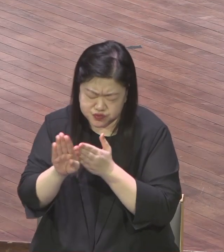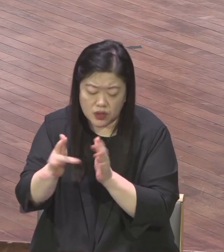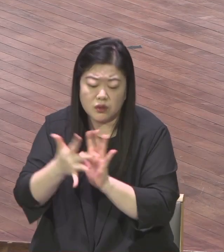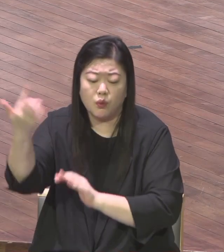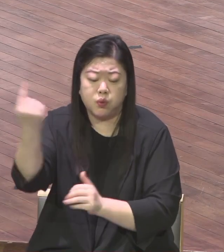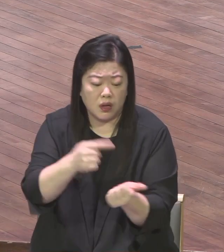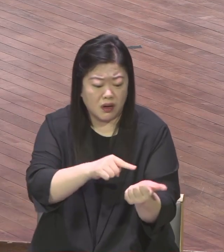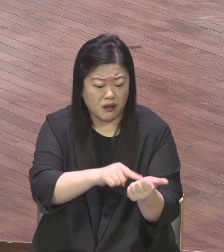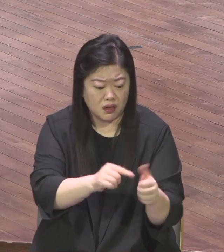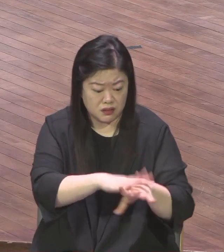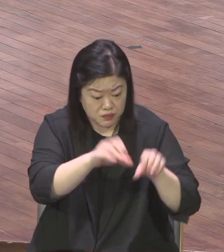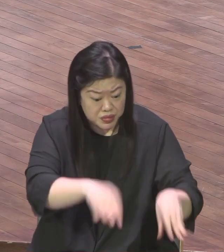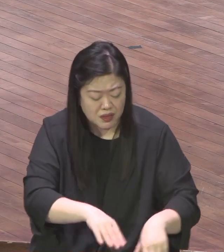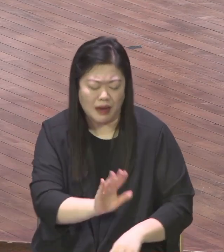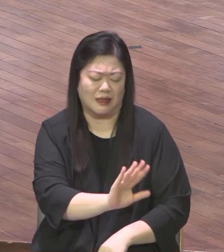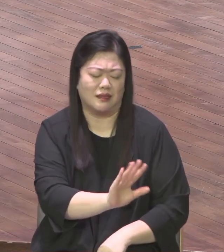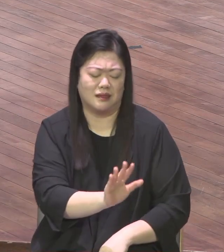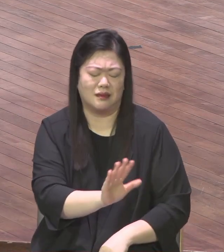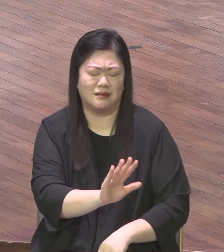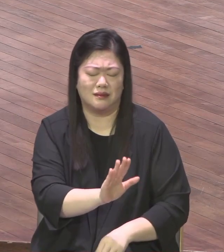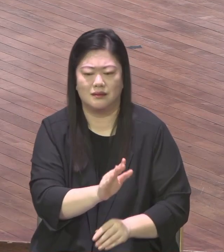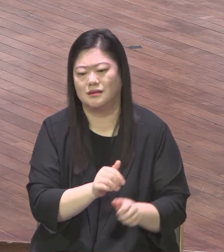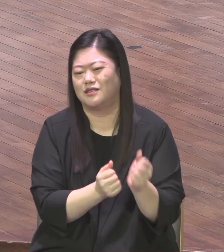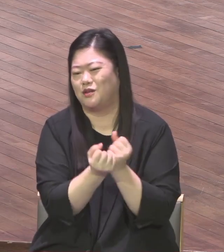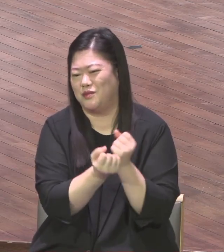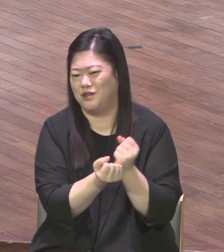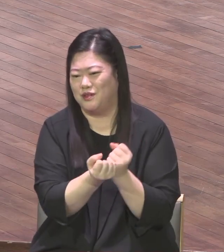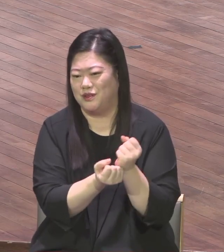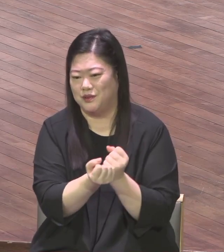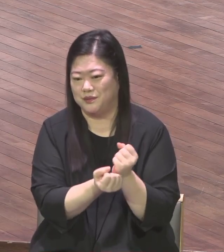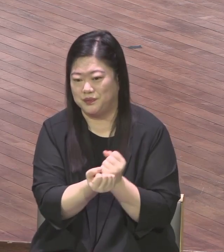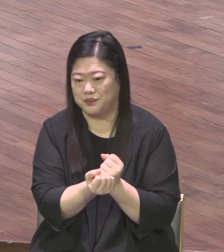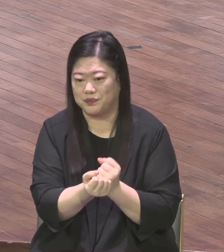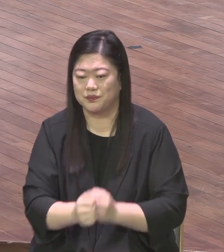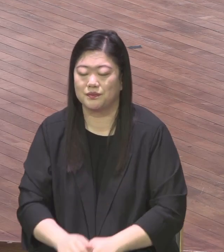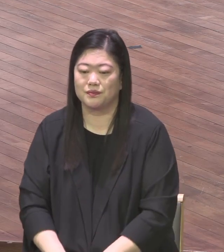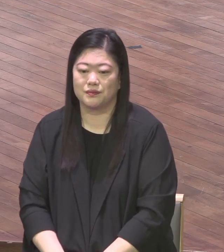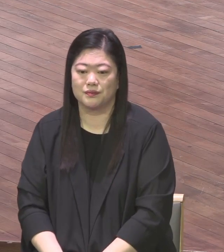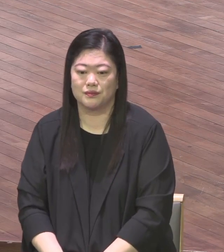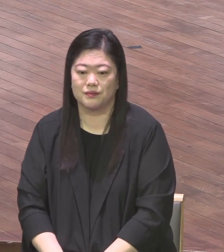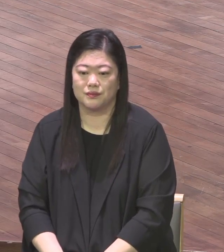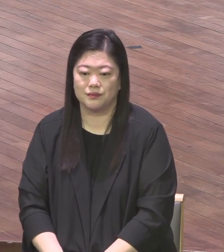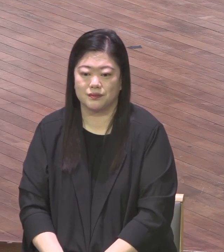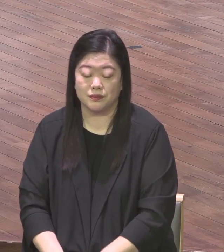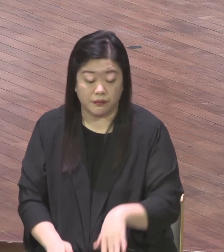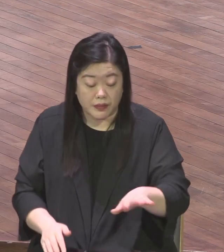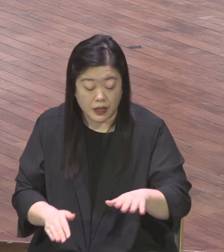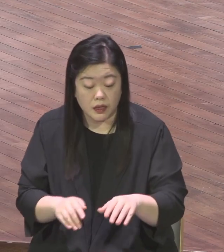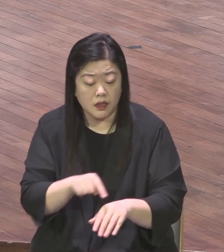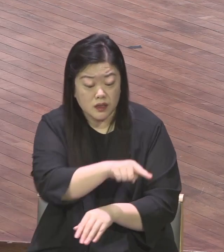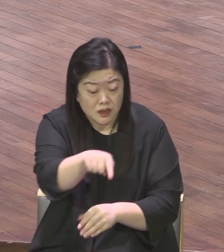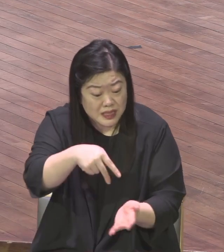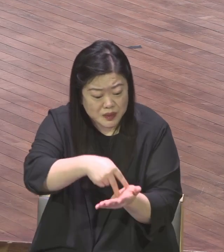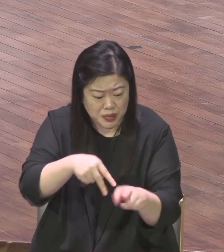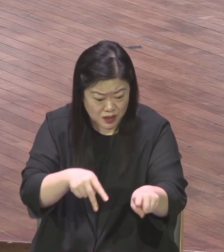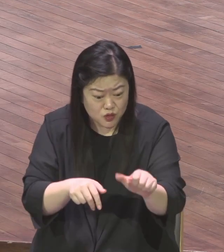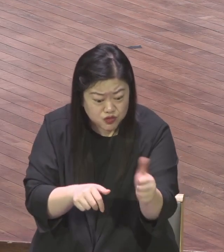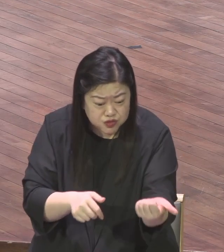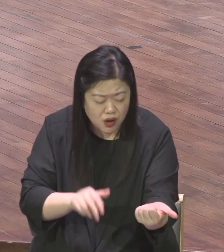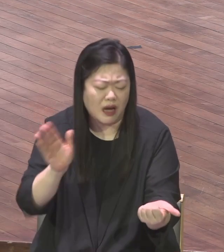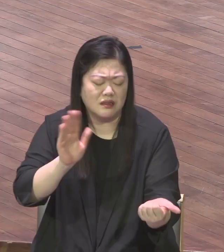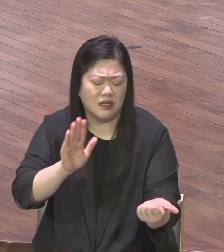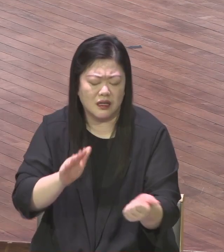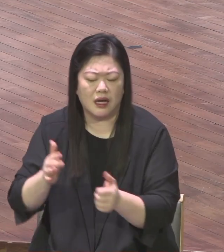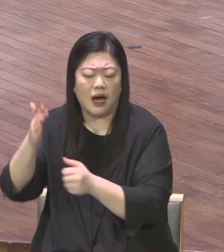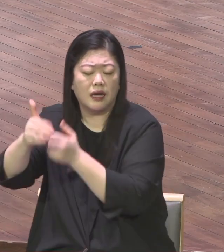말씀. 오늘 본문에 보면 바울은 죽은 성도들에 대해서 뭐라 그랬습니까? 자는 자, 그렇게 표현해요. 자는